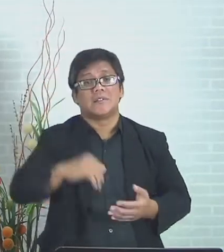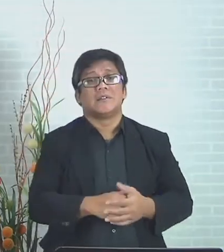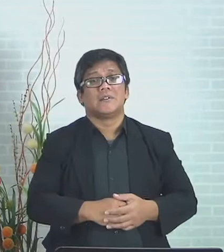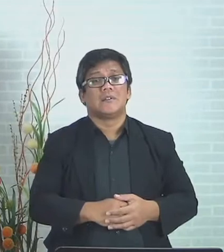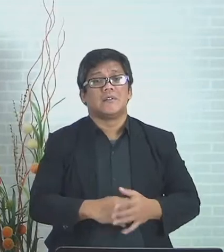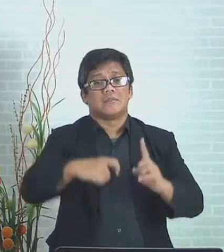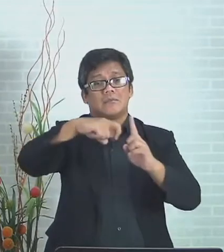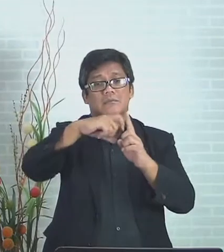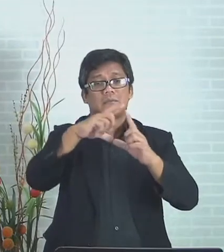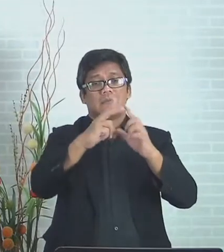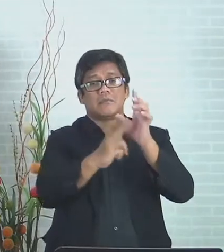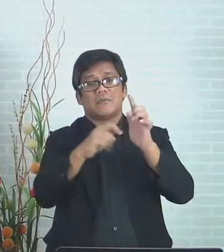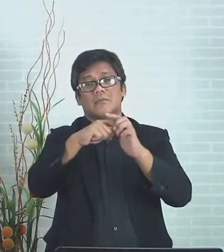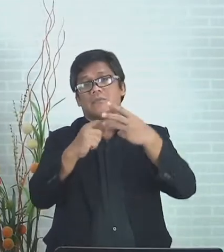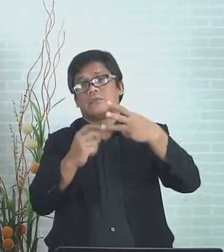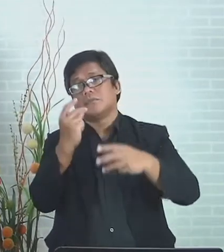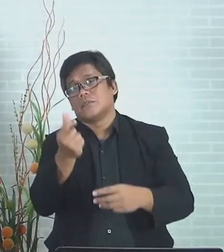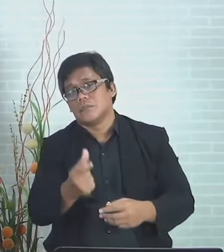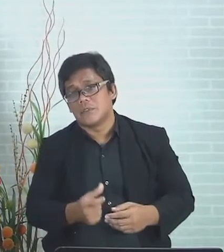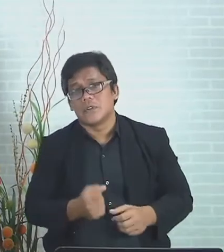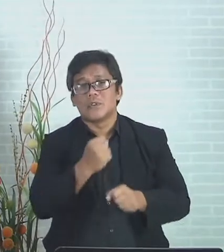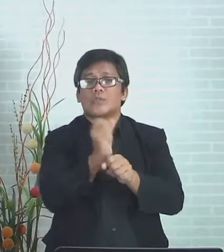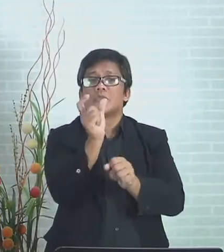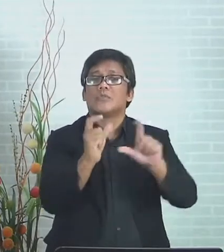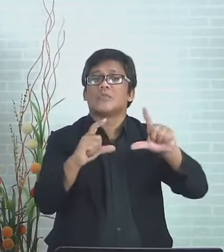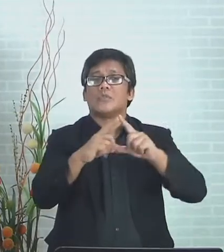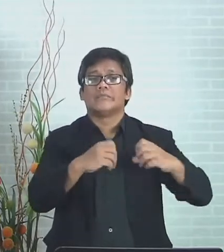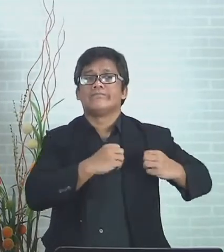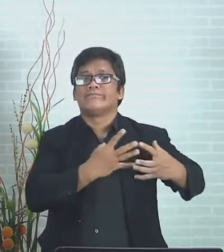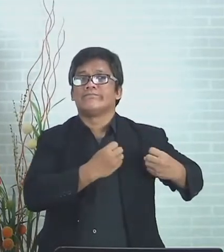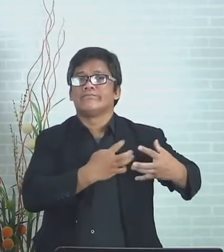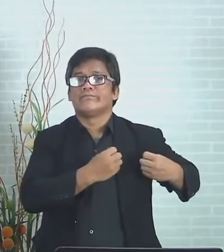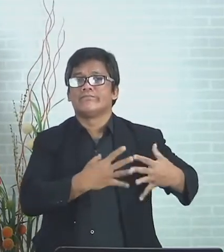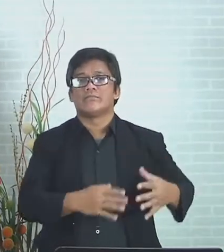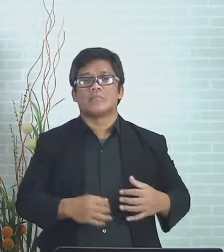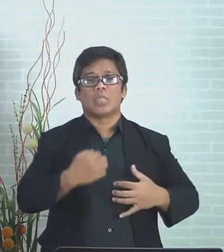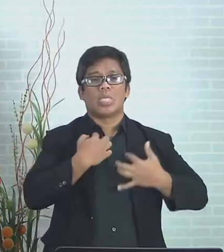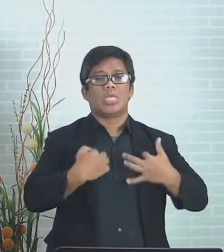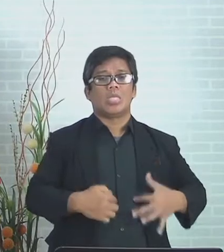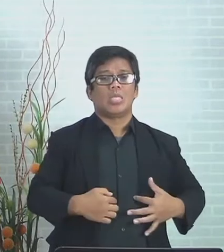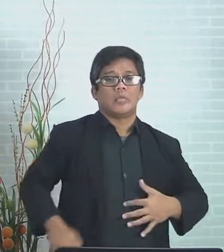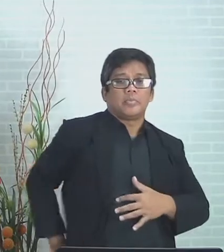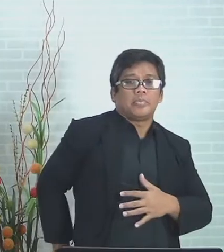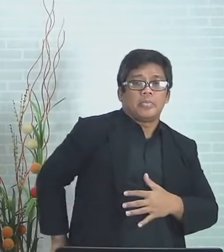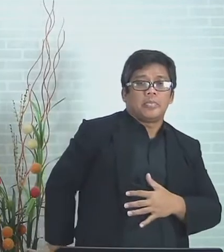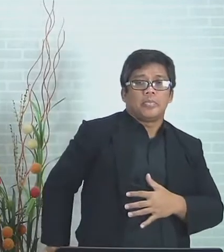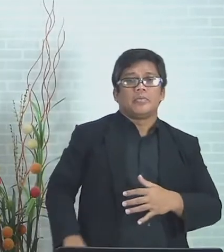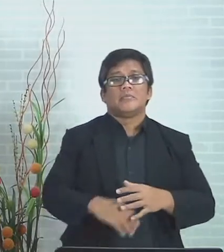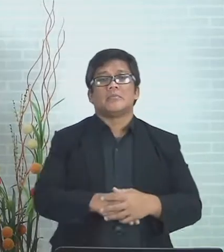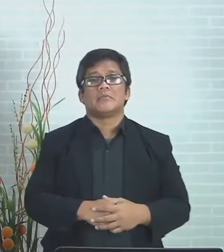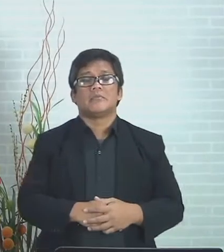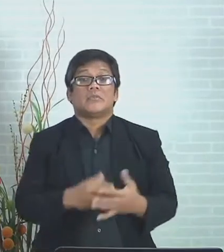kanker ya diabet dan sebagainya jantung sakit jantung paruh pencernaan ya